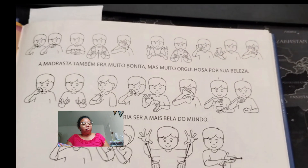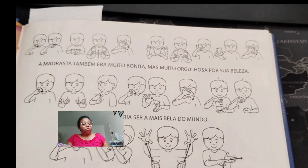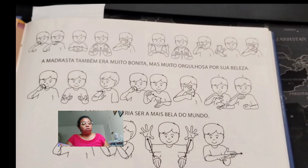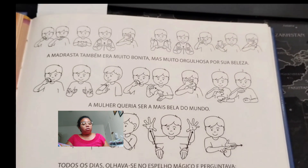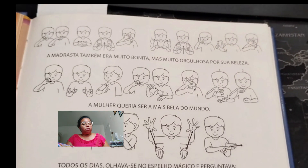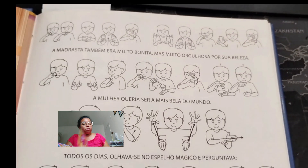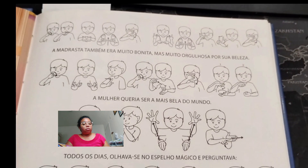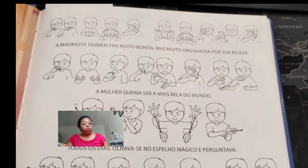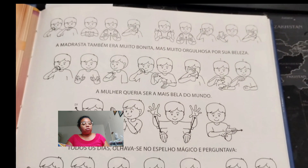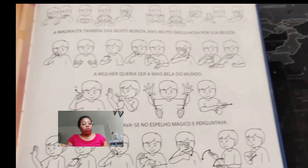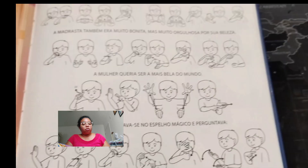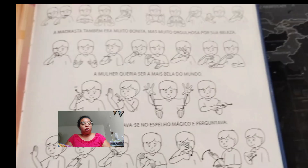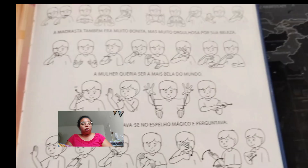nos estudos de